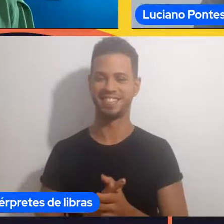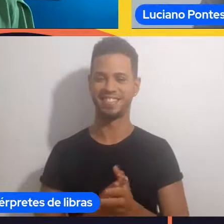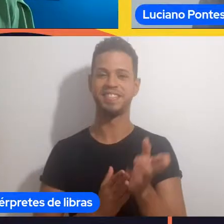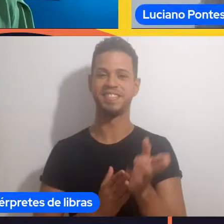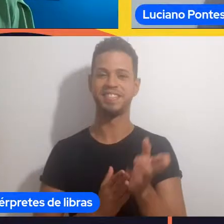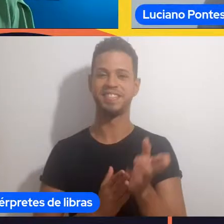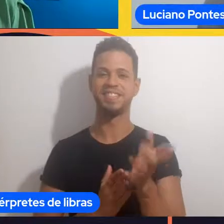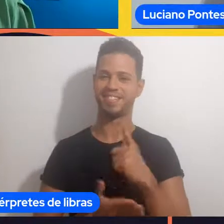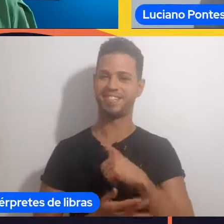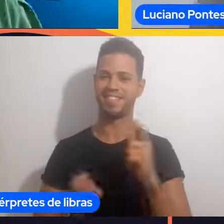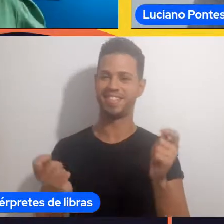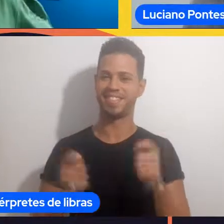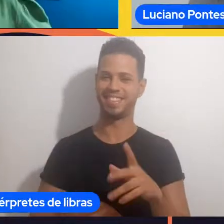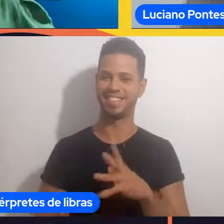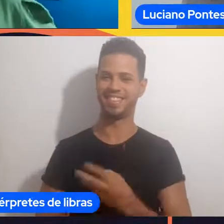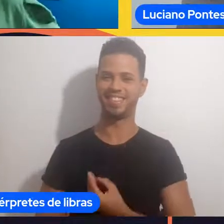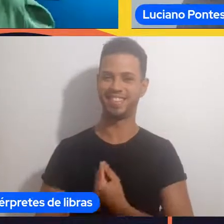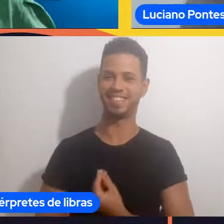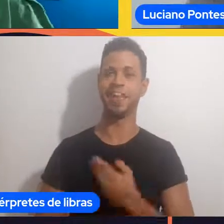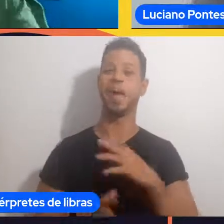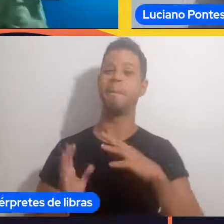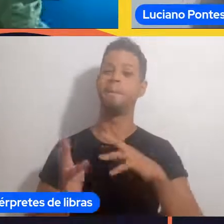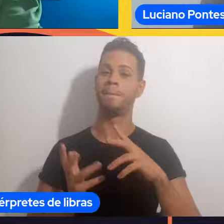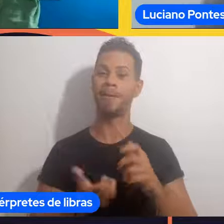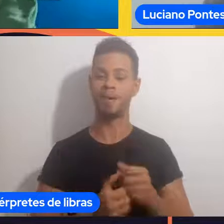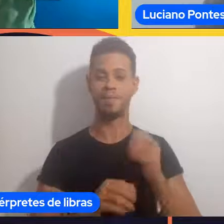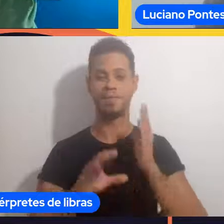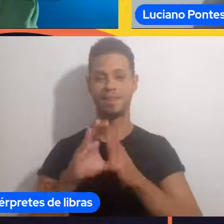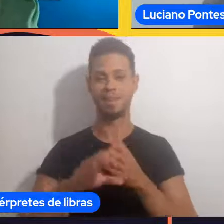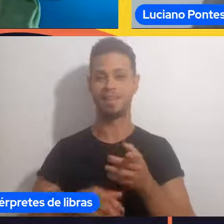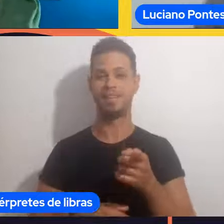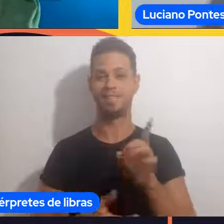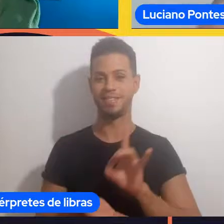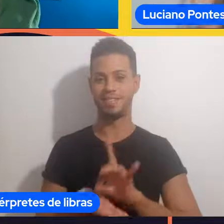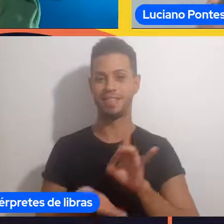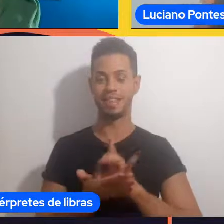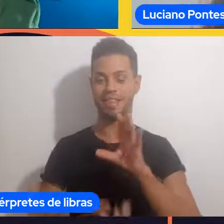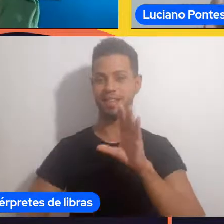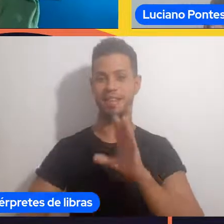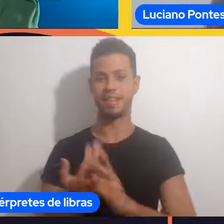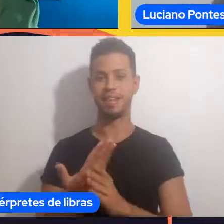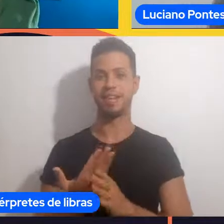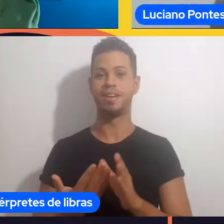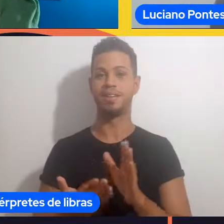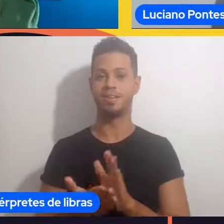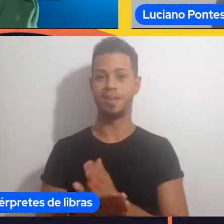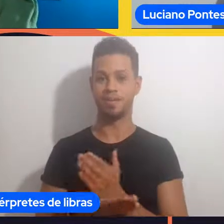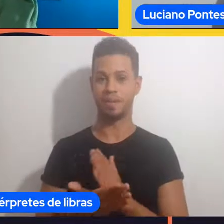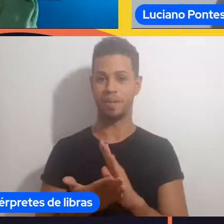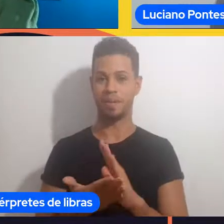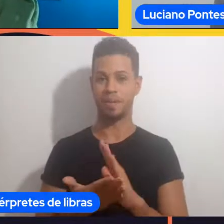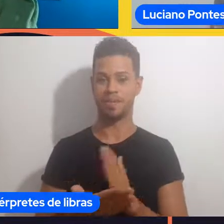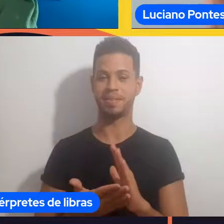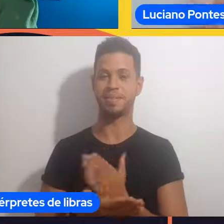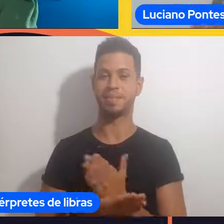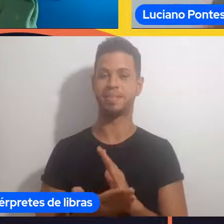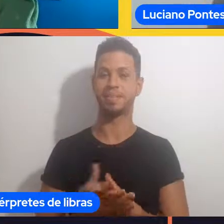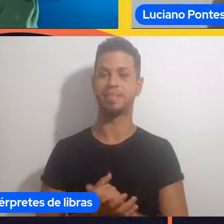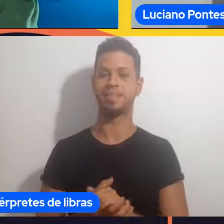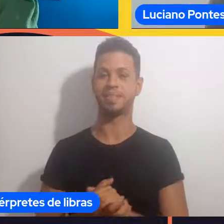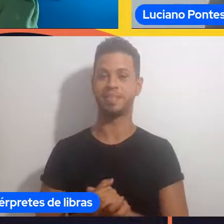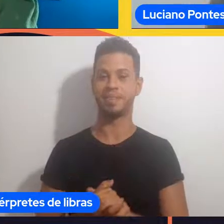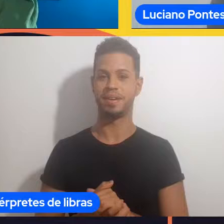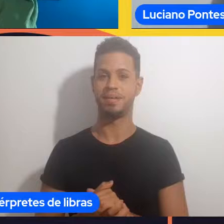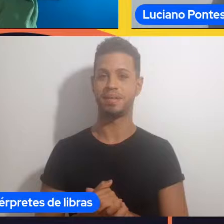contribuir para um mundo capitalista, mercantil, né? Criando objetos, soluções que venham resolver o problema, mas